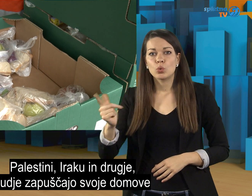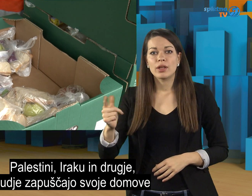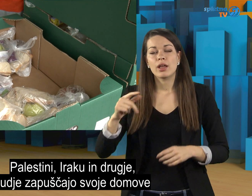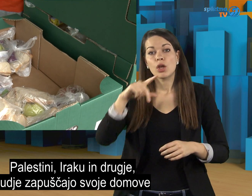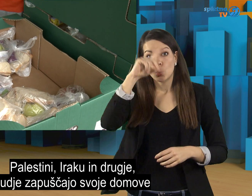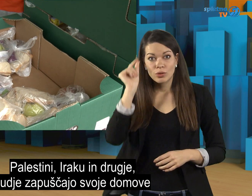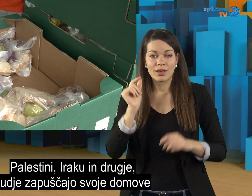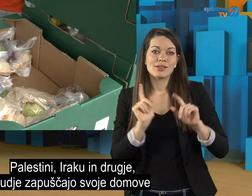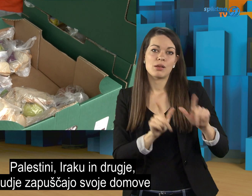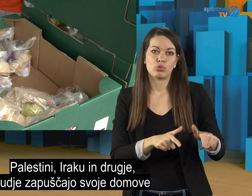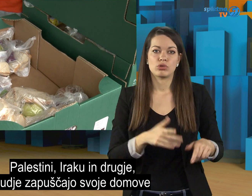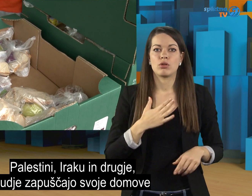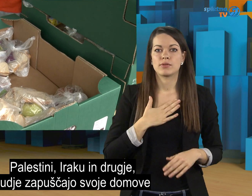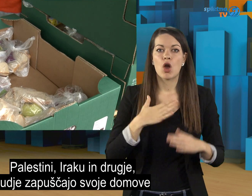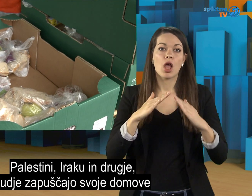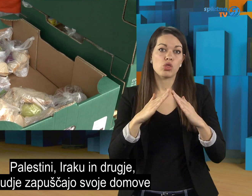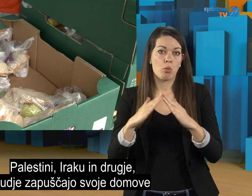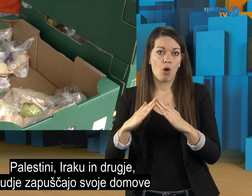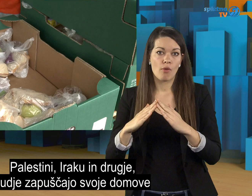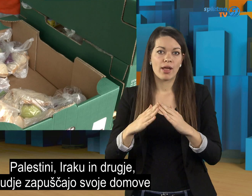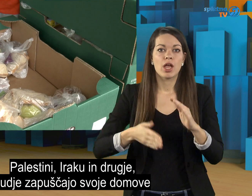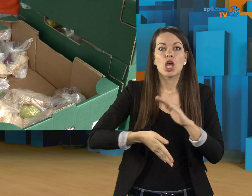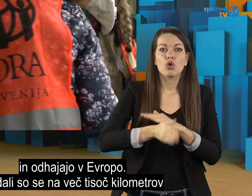ljudje zapuščajo svoje domove in odhajajo v Evropo.